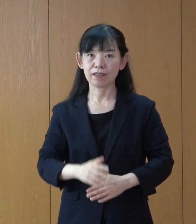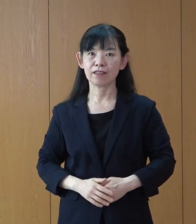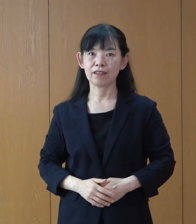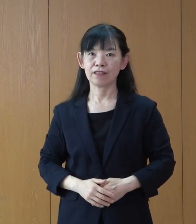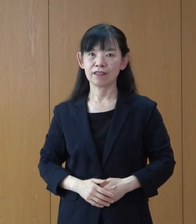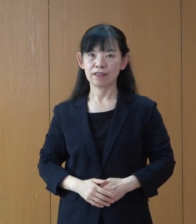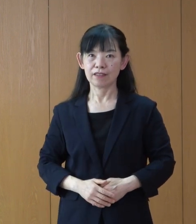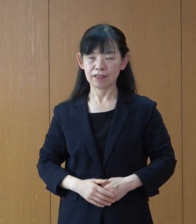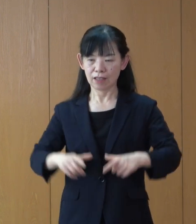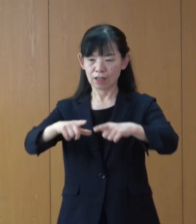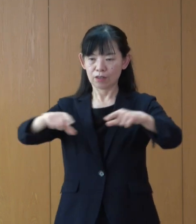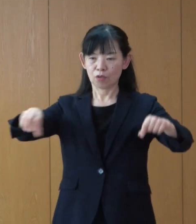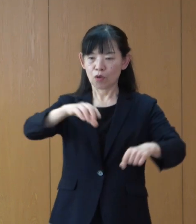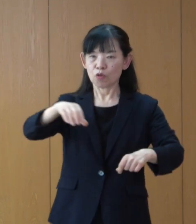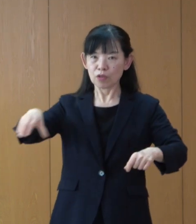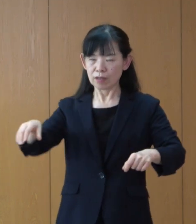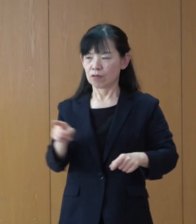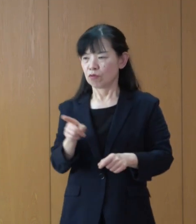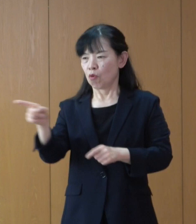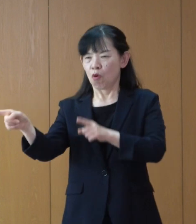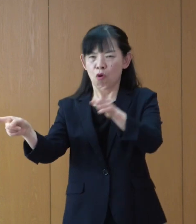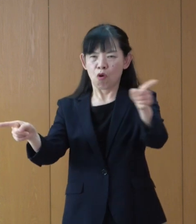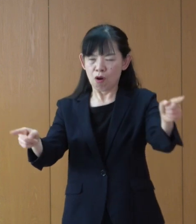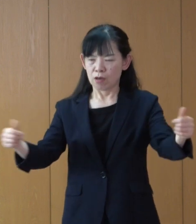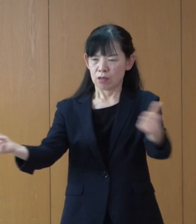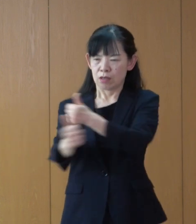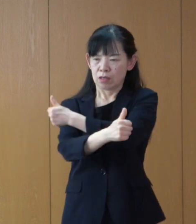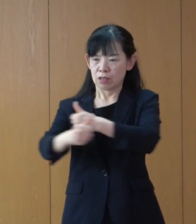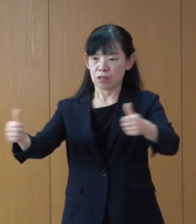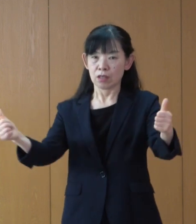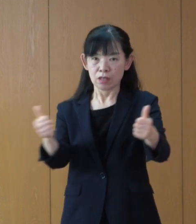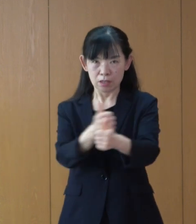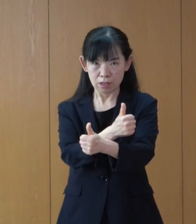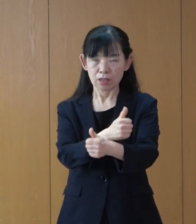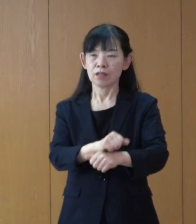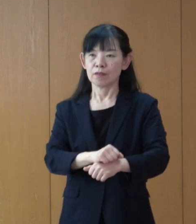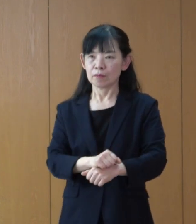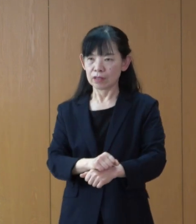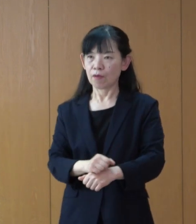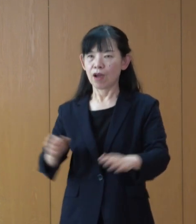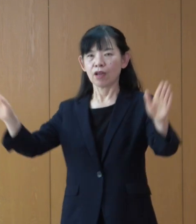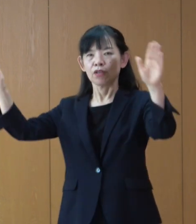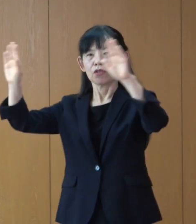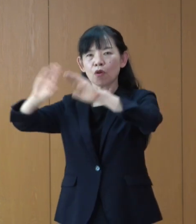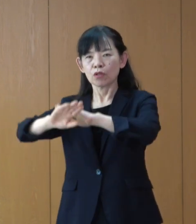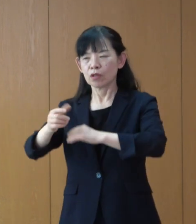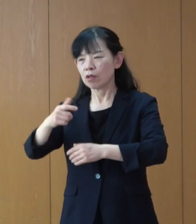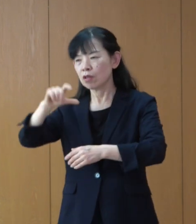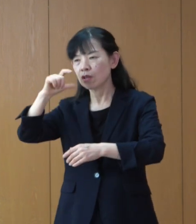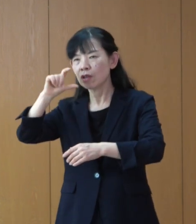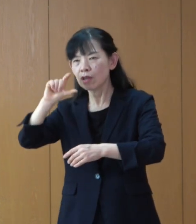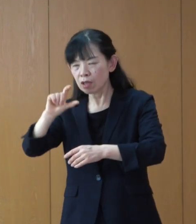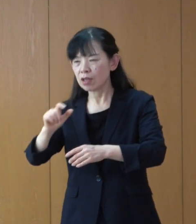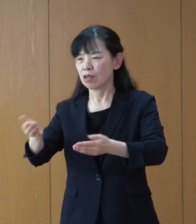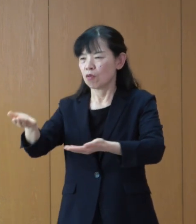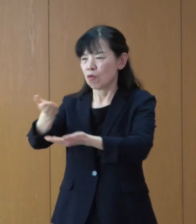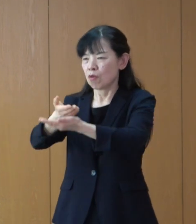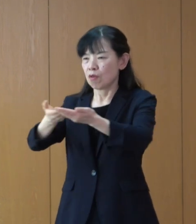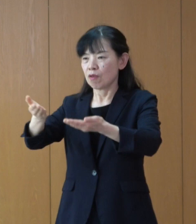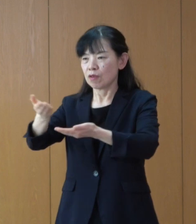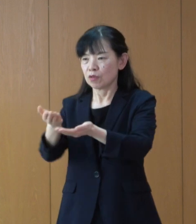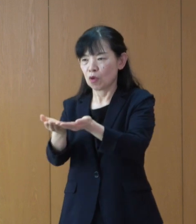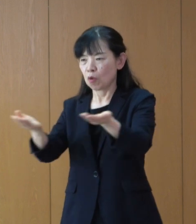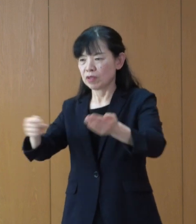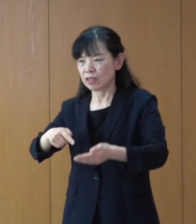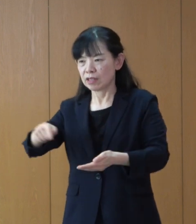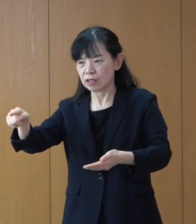府県域を超えた不要不急の移動や夜の繁華街への接待を伴う飲食店など